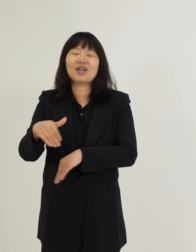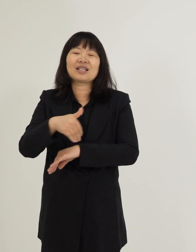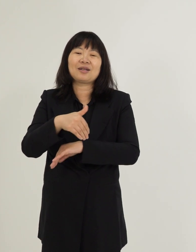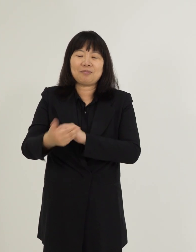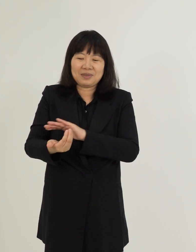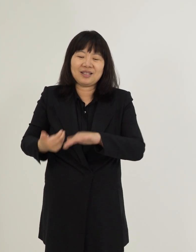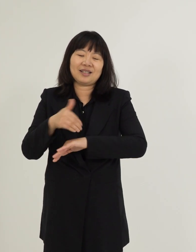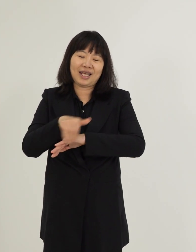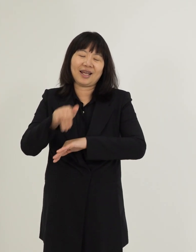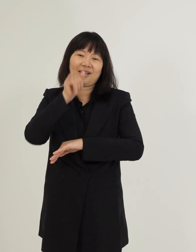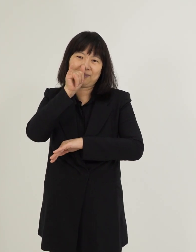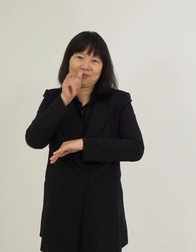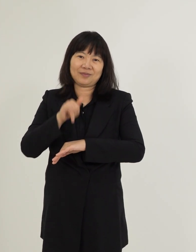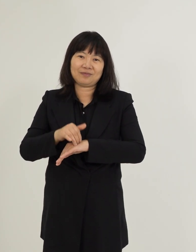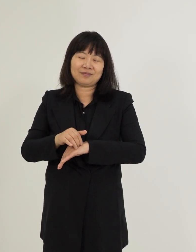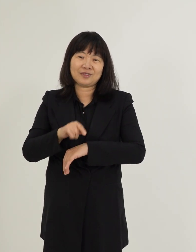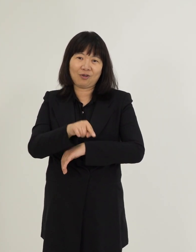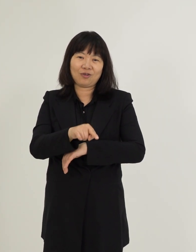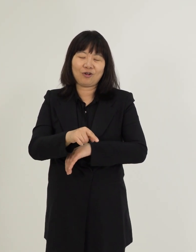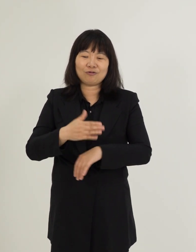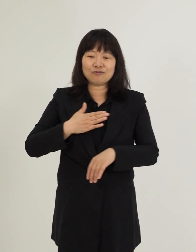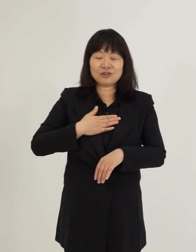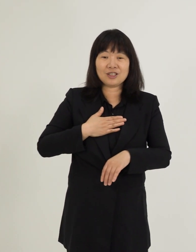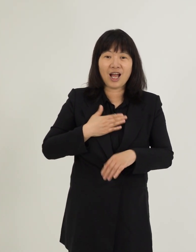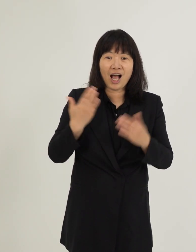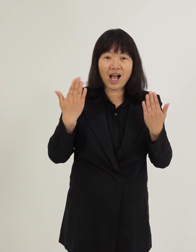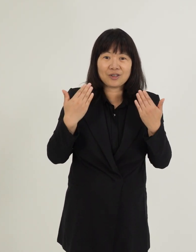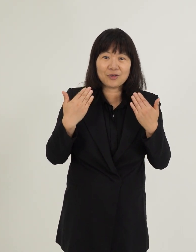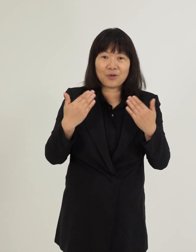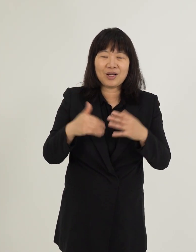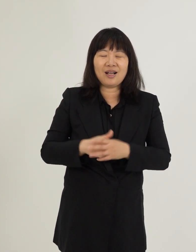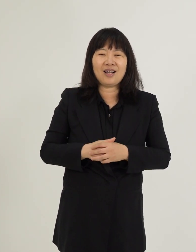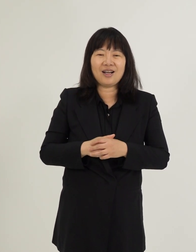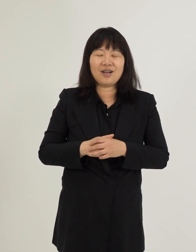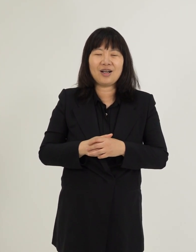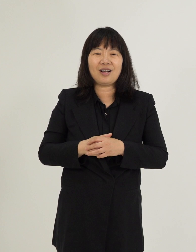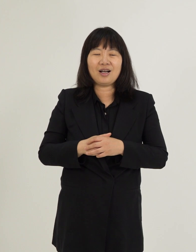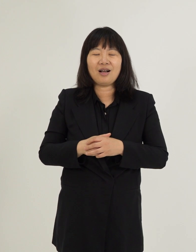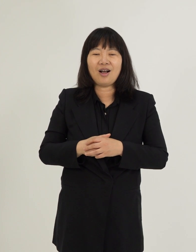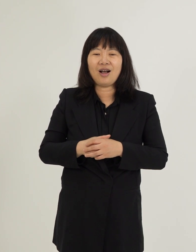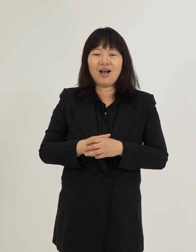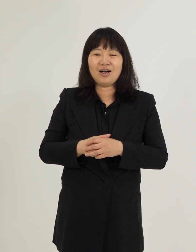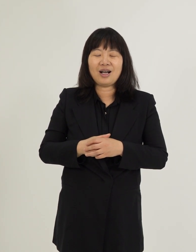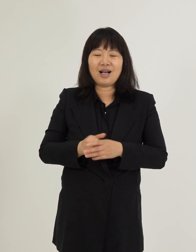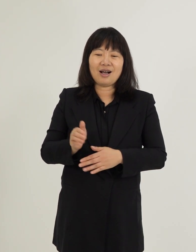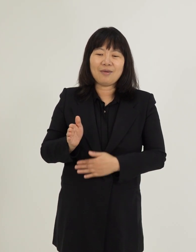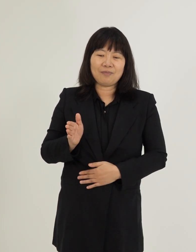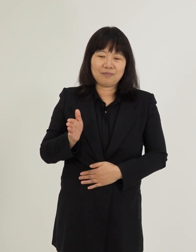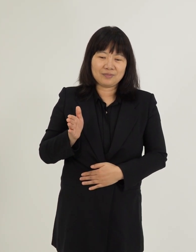나중에 들어봤더니 우리 학교의 지향점을 공유하고 싶어서